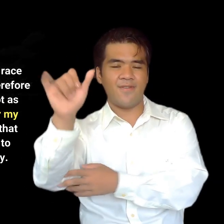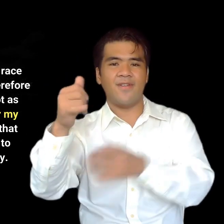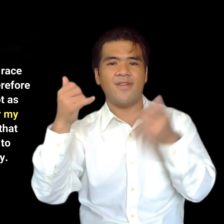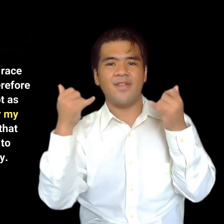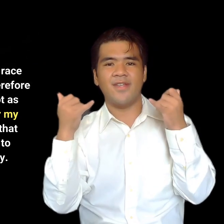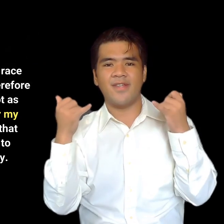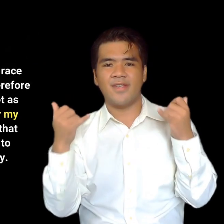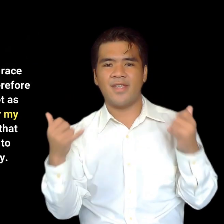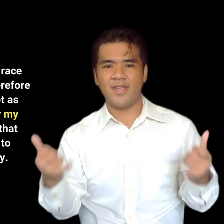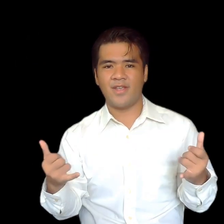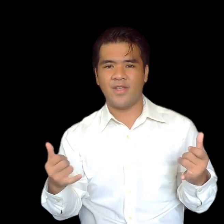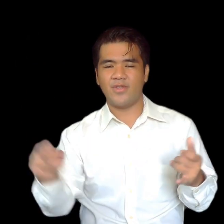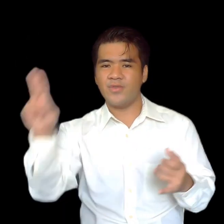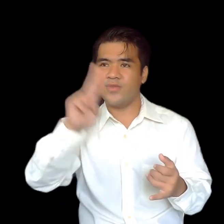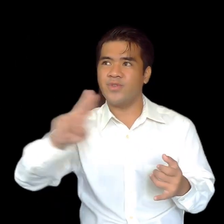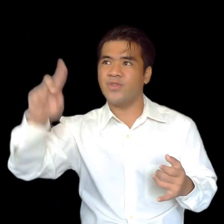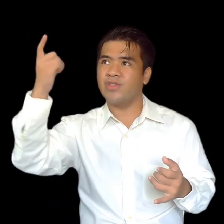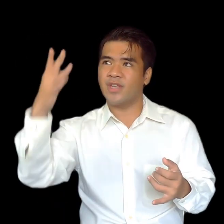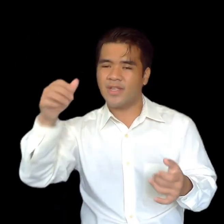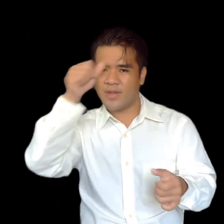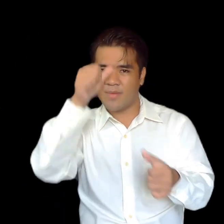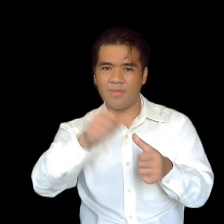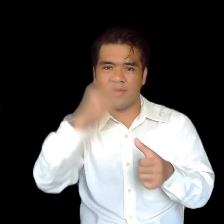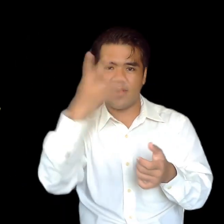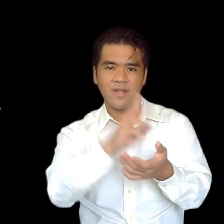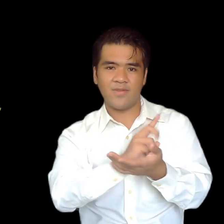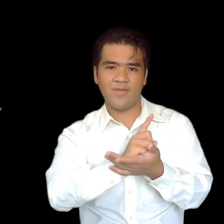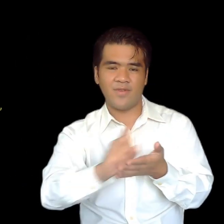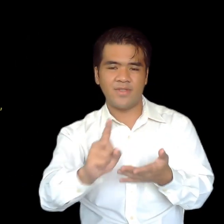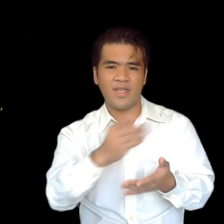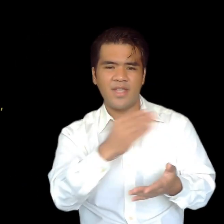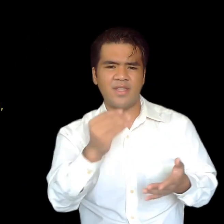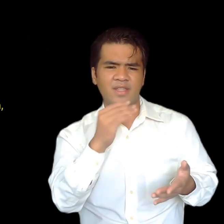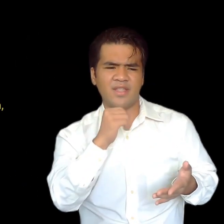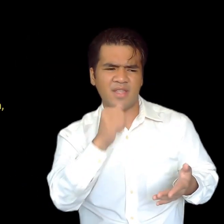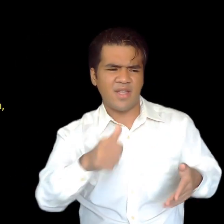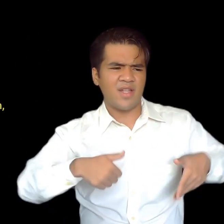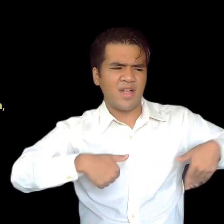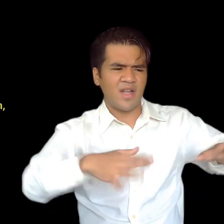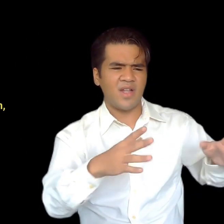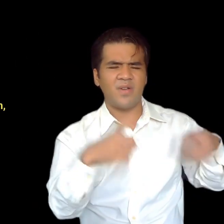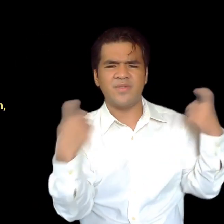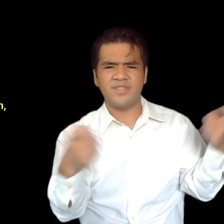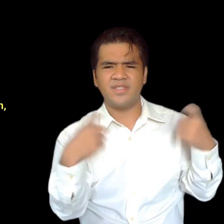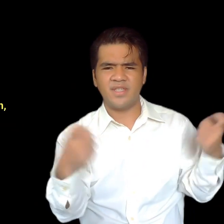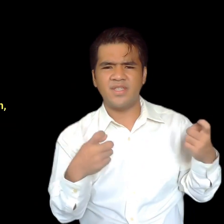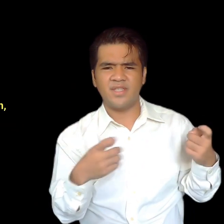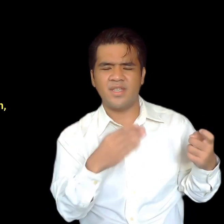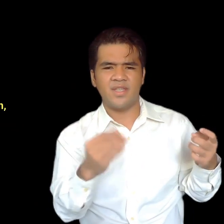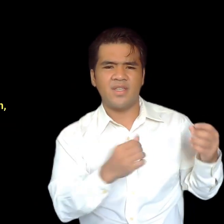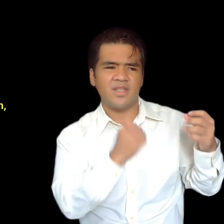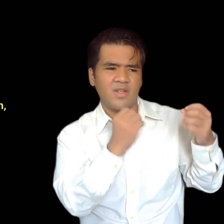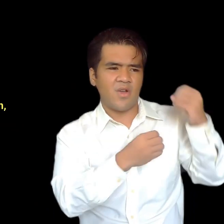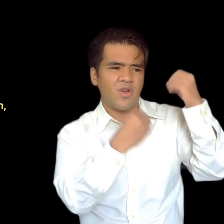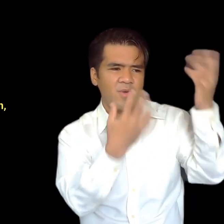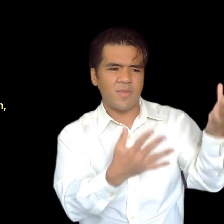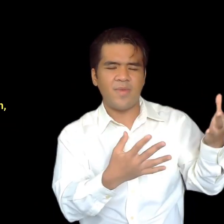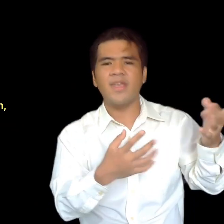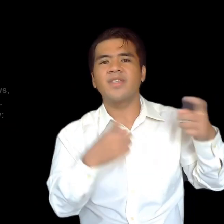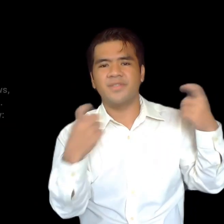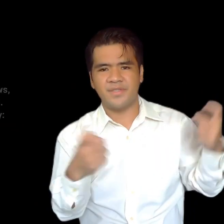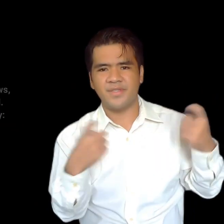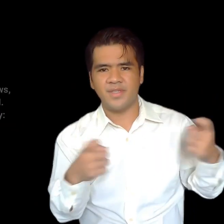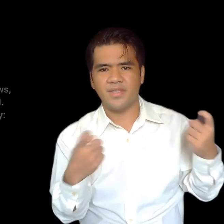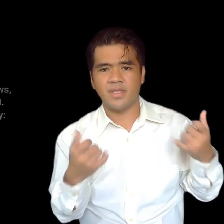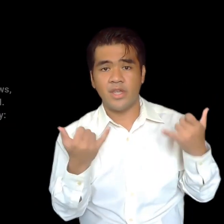gantimpalang panghabang panahon. Gawing sandata ang Panginoong Hesukristo at huwag pagbigyan ng laman upang masunod ang mga hilig